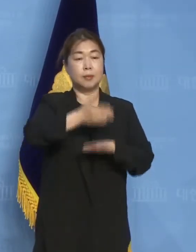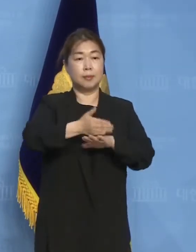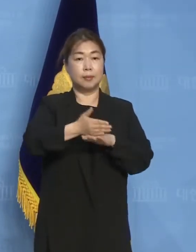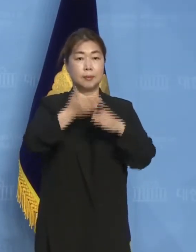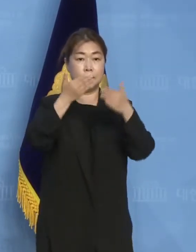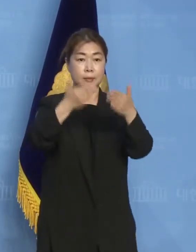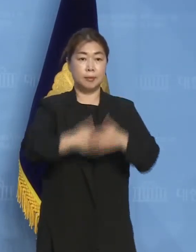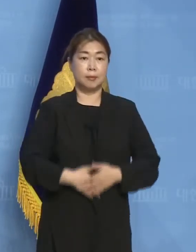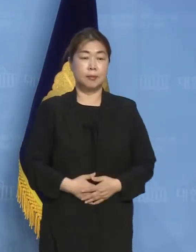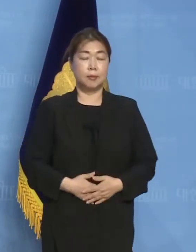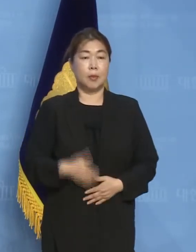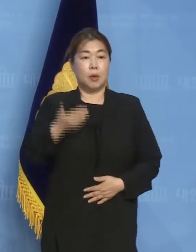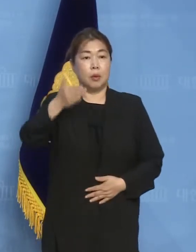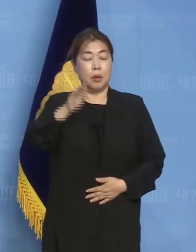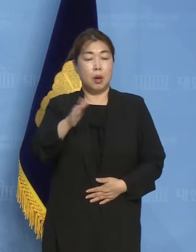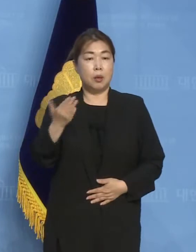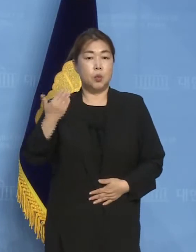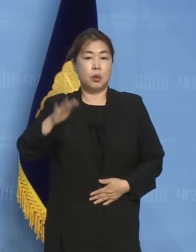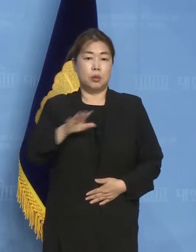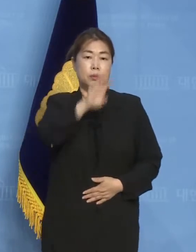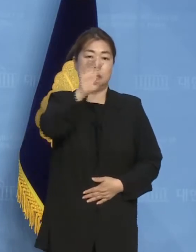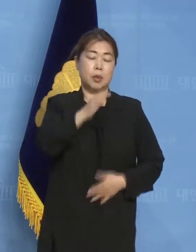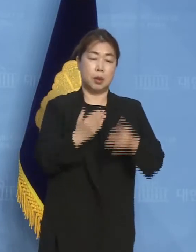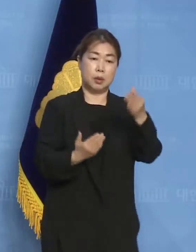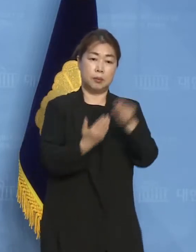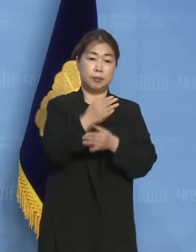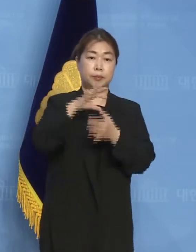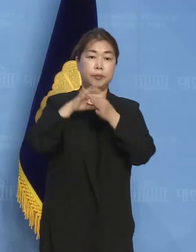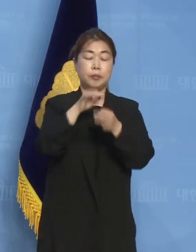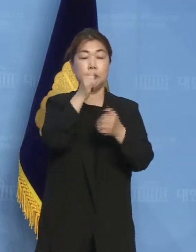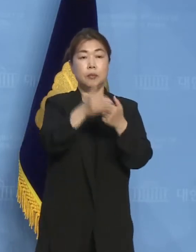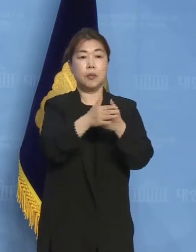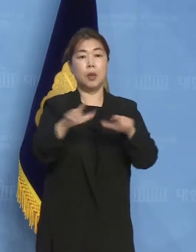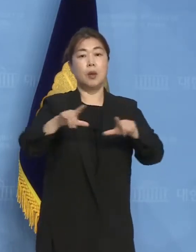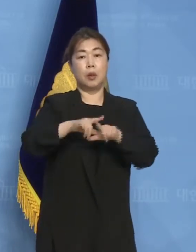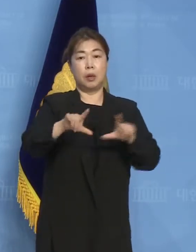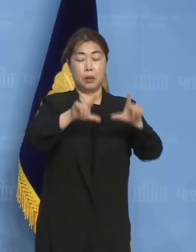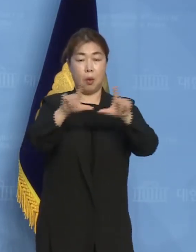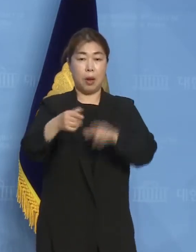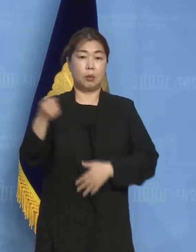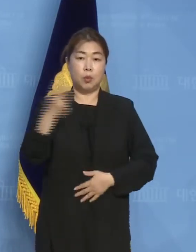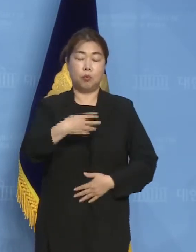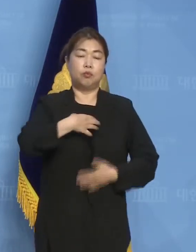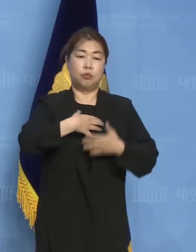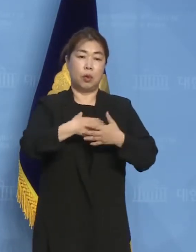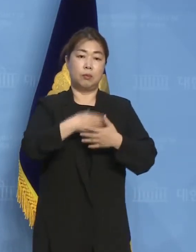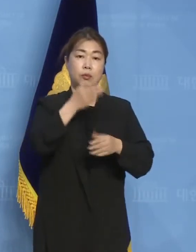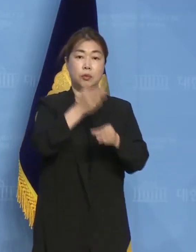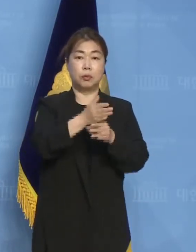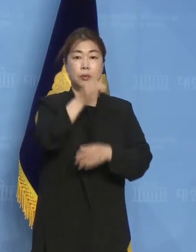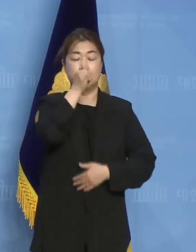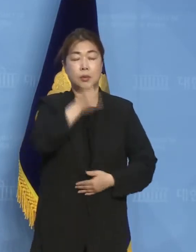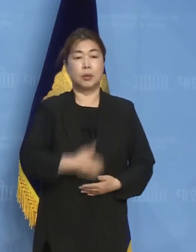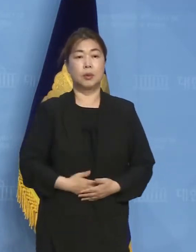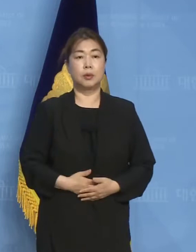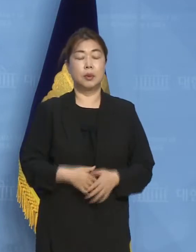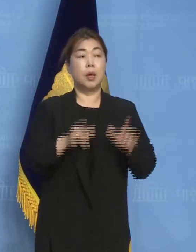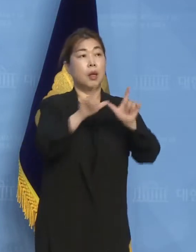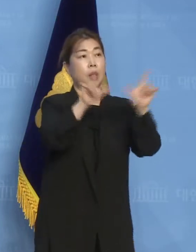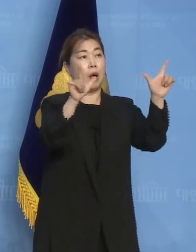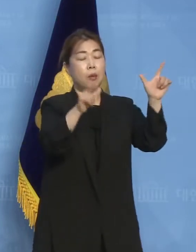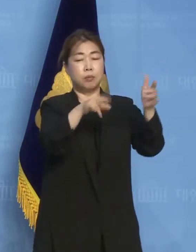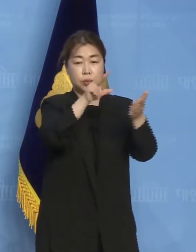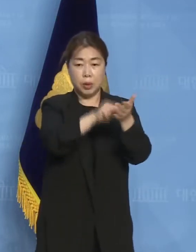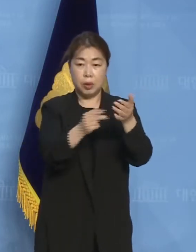감사드립니다. 그러나 최근 거듭 재난이 이어지며 국민들의 일상이 다시 위태로워졌습니다. 기후위기로